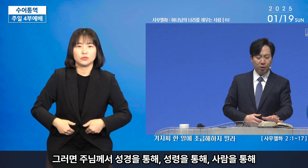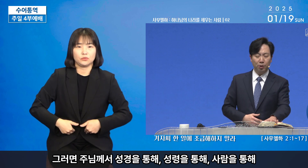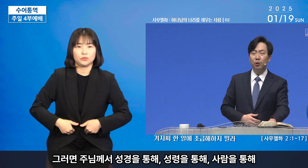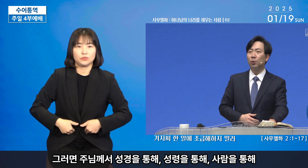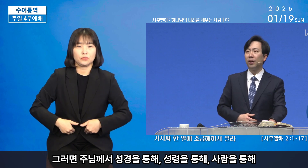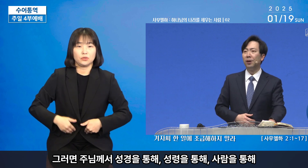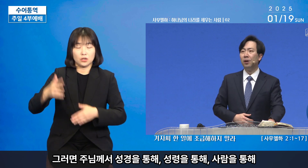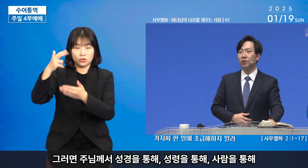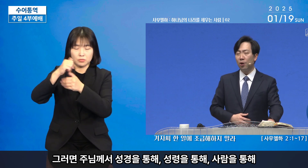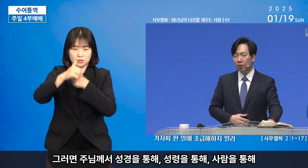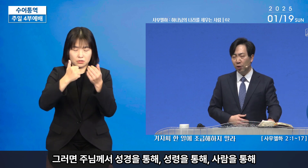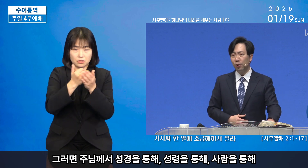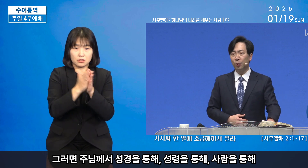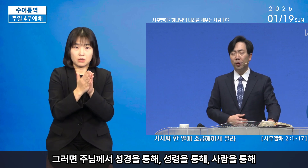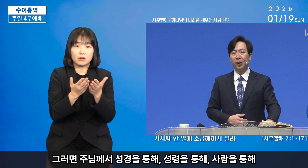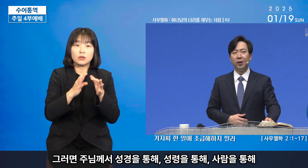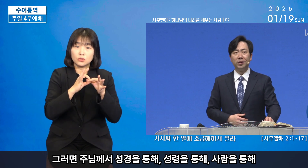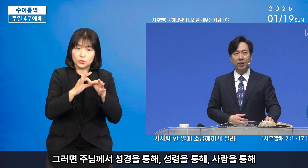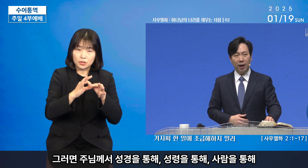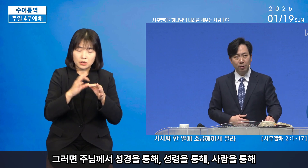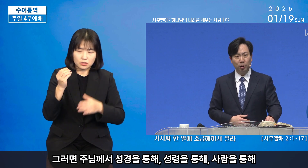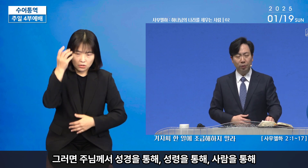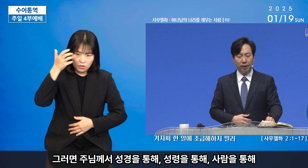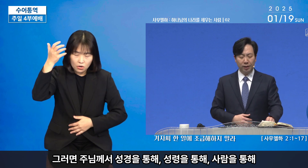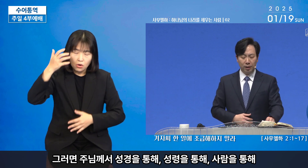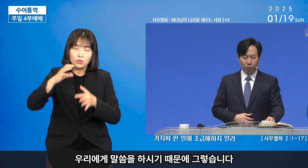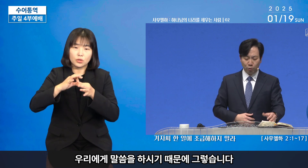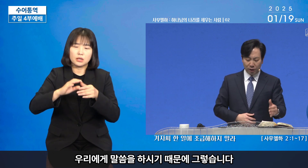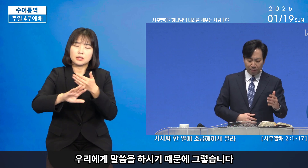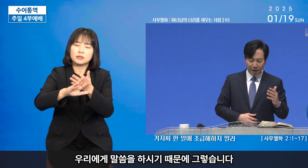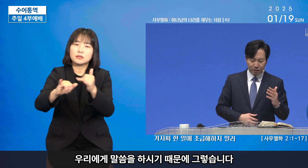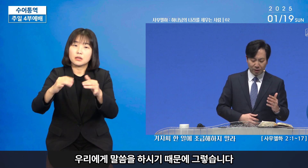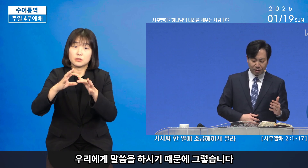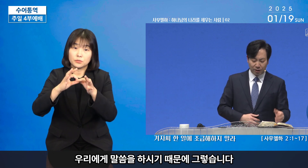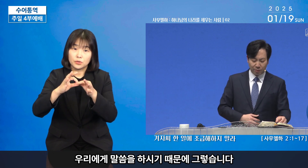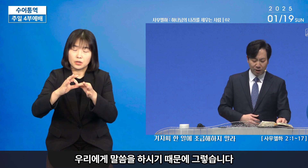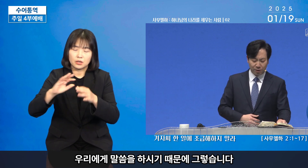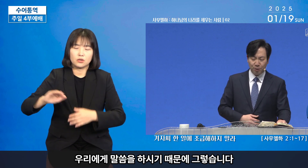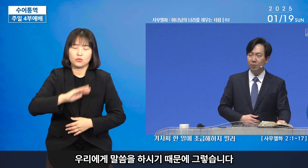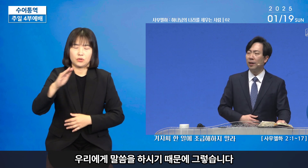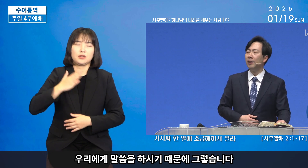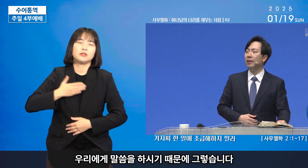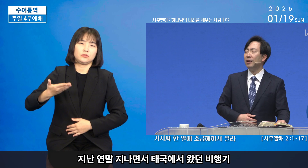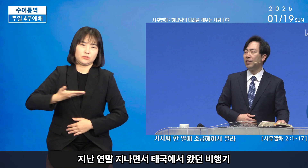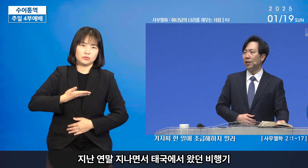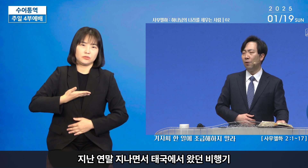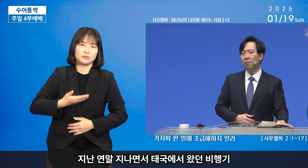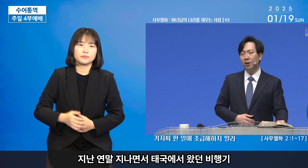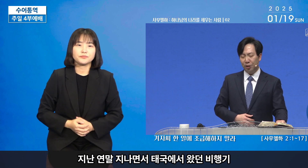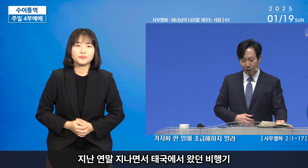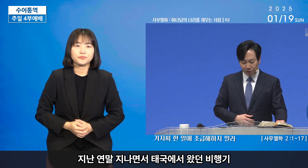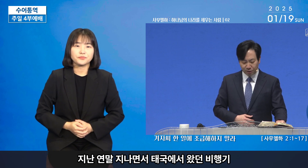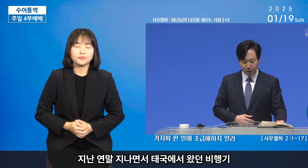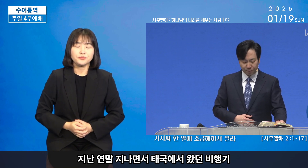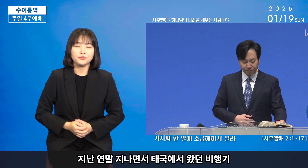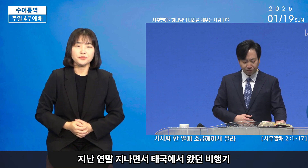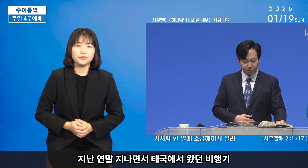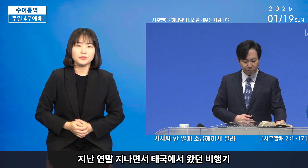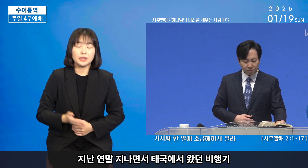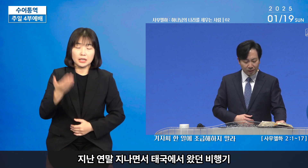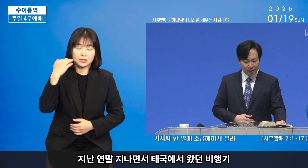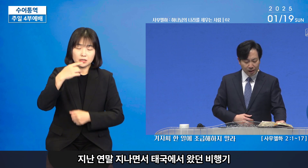주님께서는 성경을 통해, 성령을 통해, 사람을 통해 또 우리에게 말씀을 하시기 때문에 그렇습니다. 지난 연말